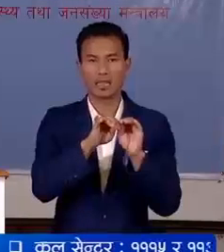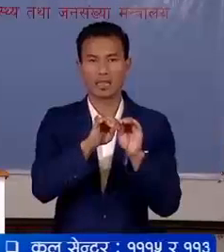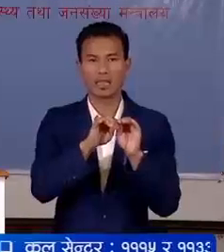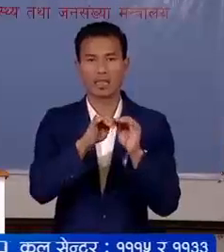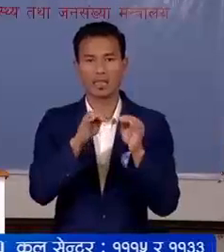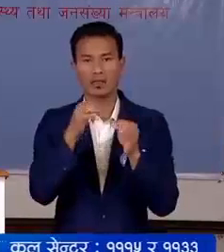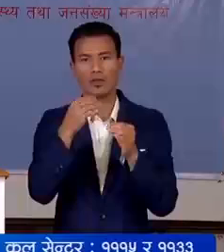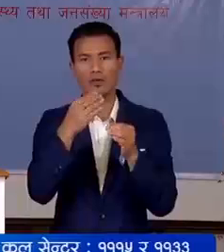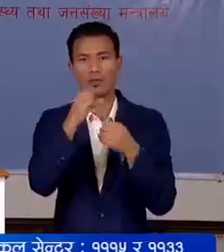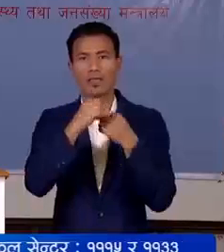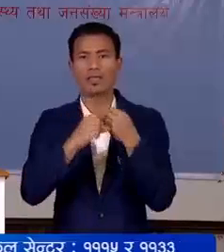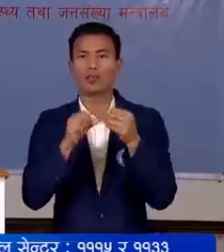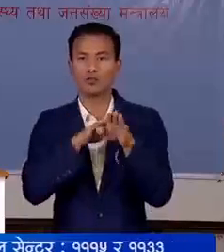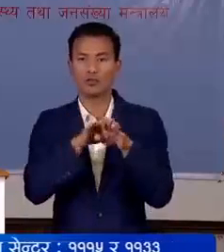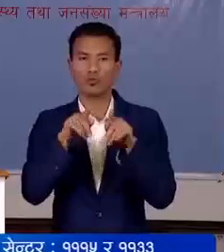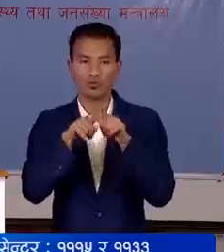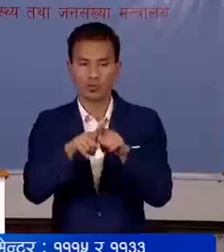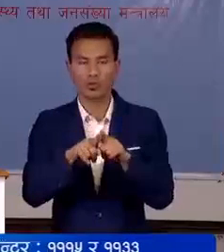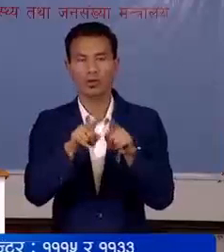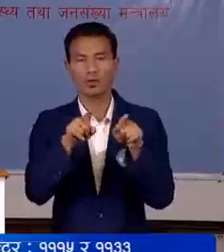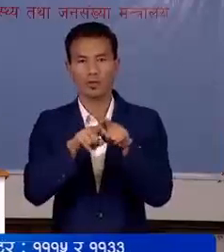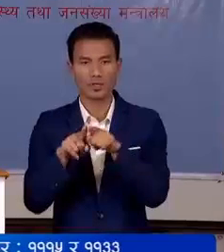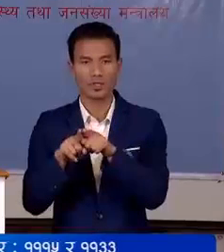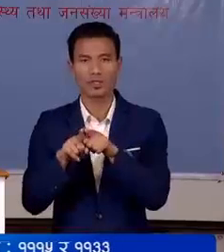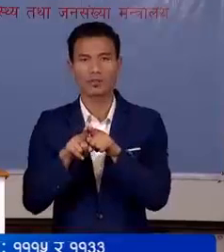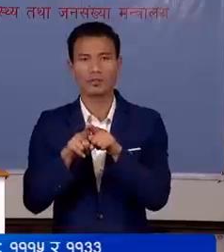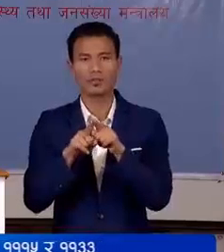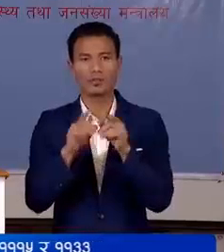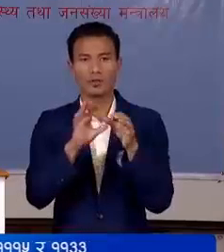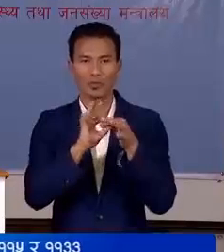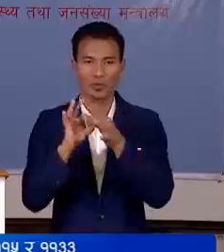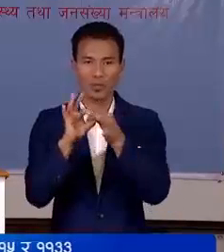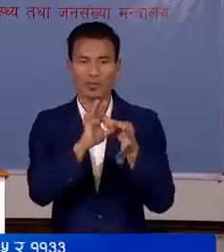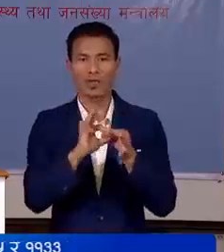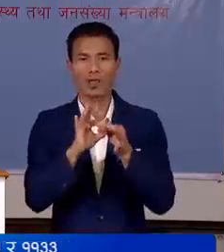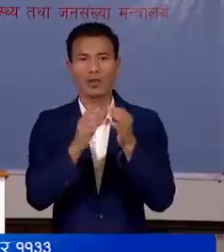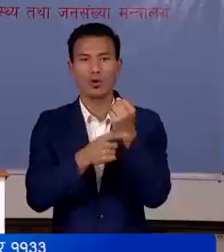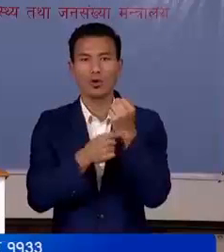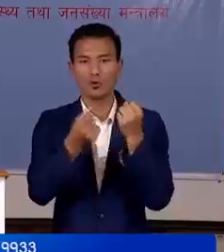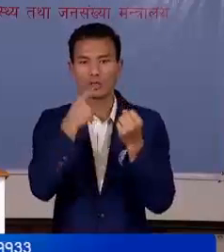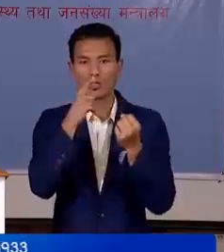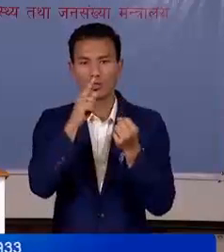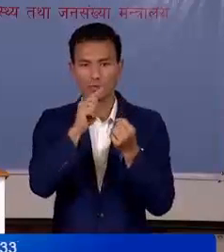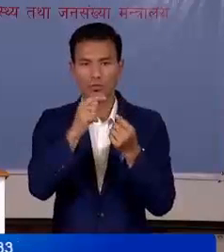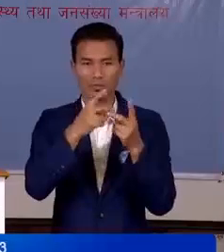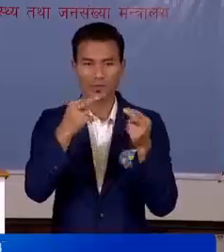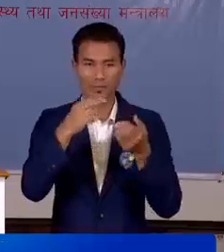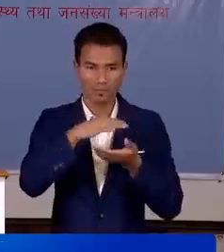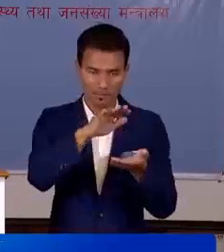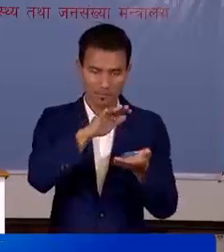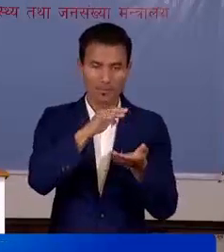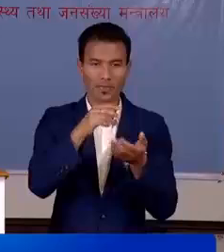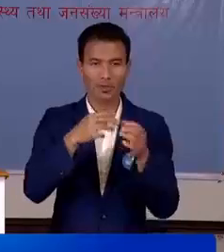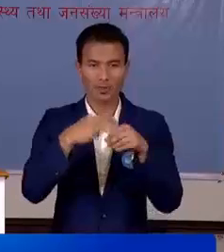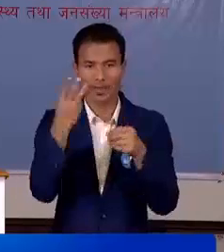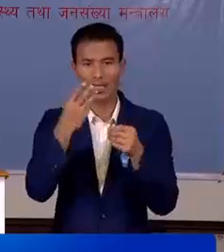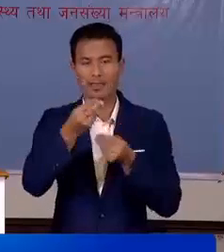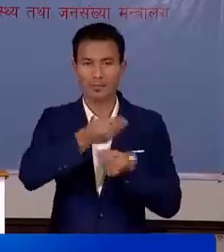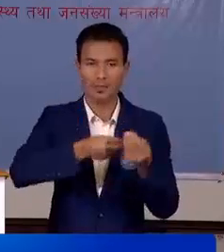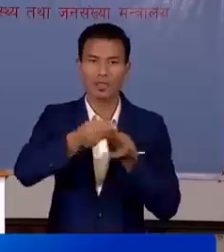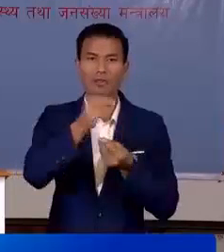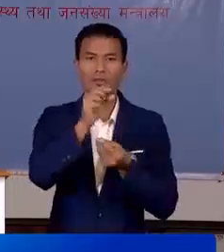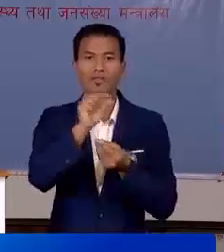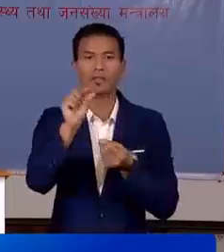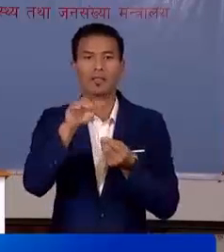पज्या पदाधिकार हरू समयतको समन्यमा आउसितिको धुमाने एसको उत्पादन विक्री वित्रन को